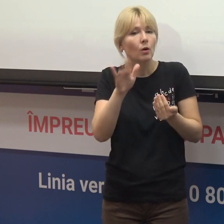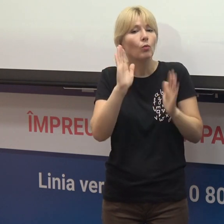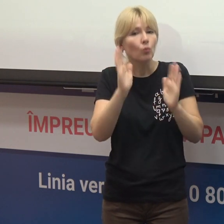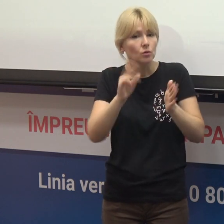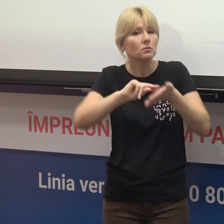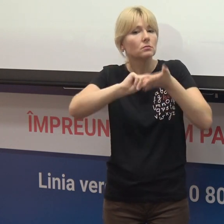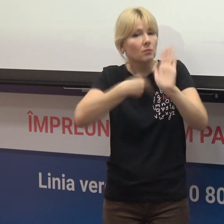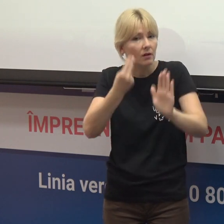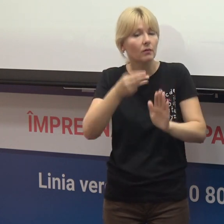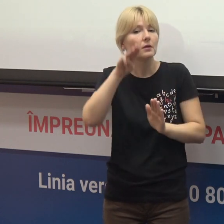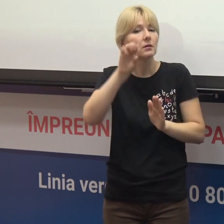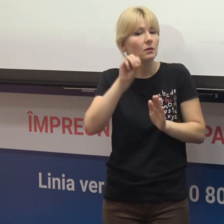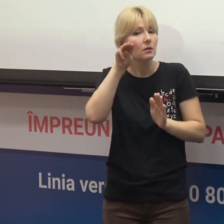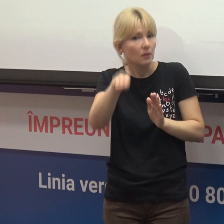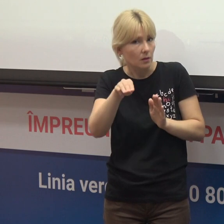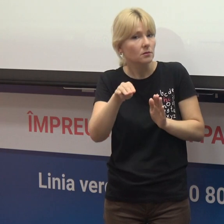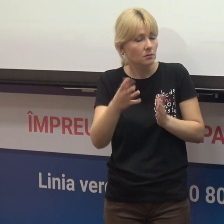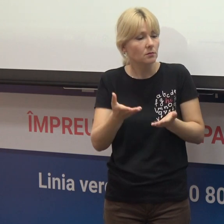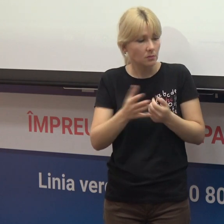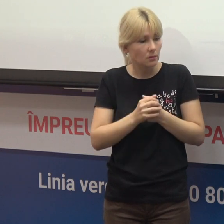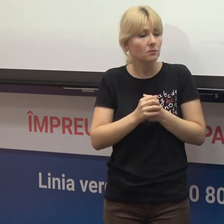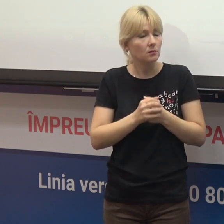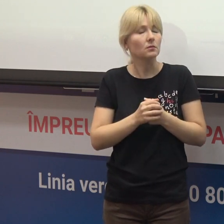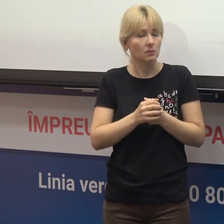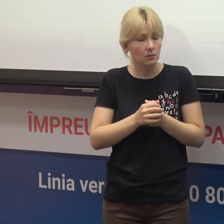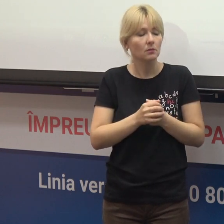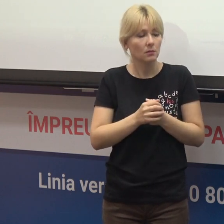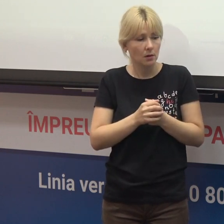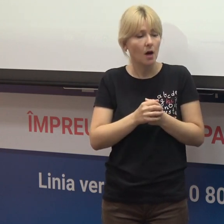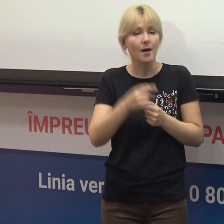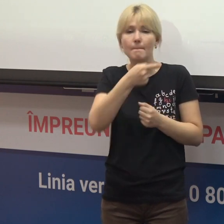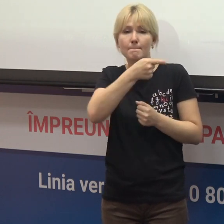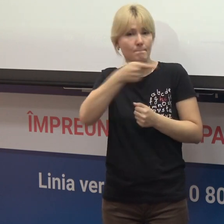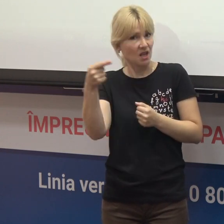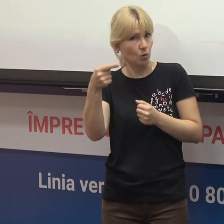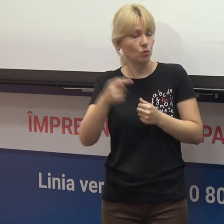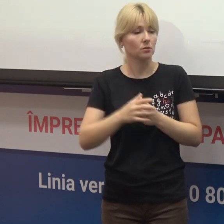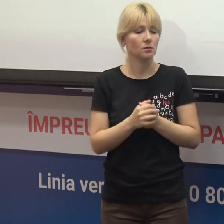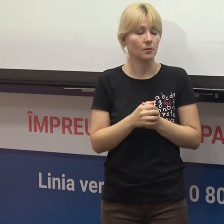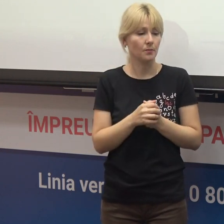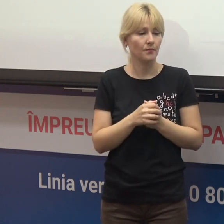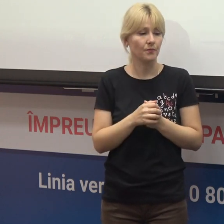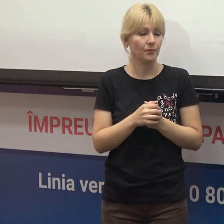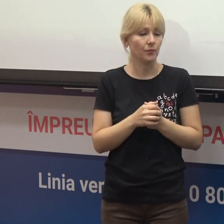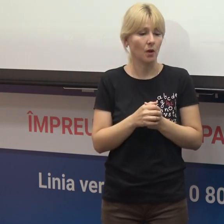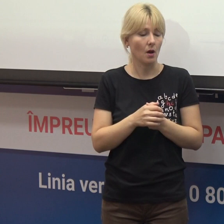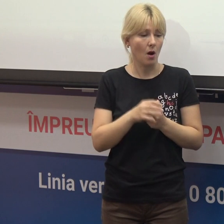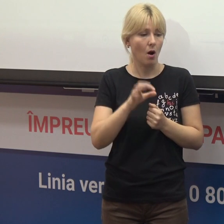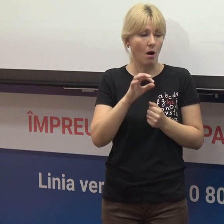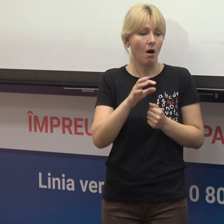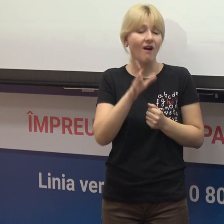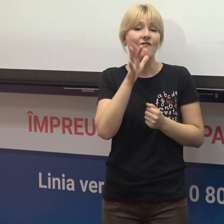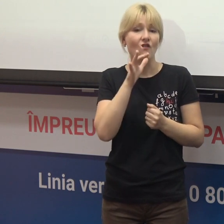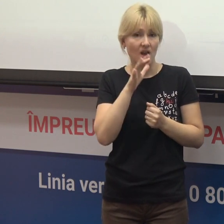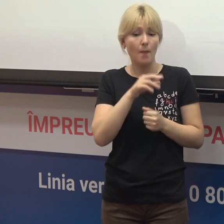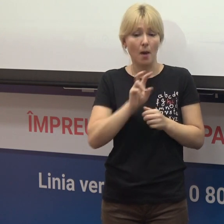un certificat confirmativ, vă zic, testare PCR negativ, deci în momentul trecerii